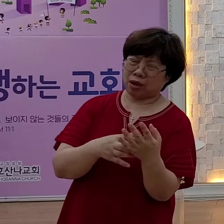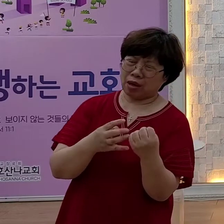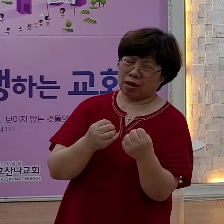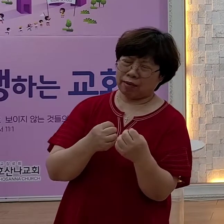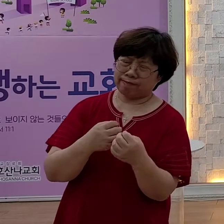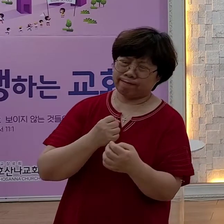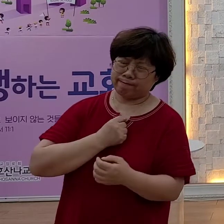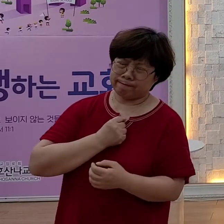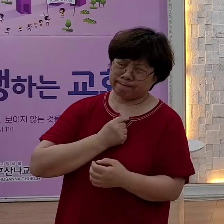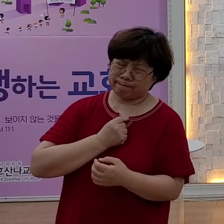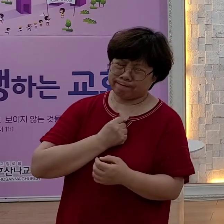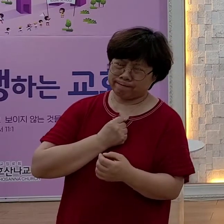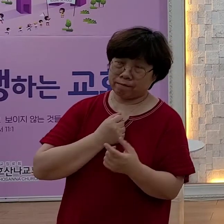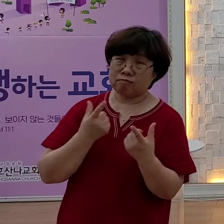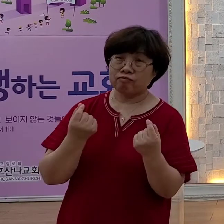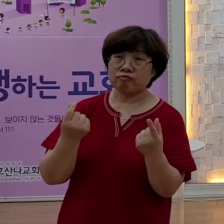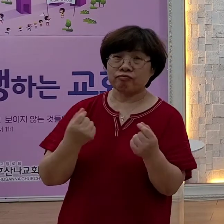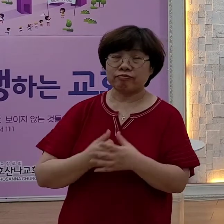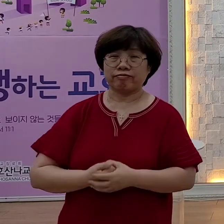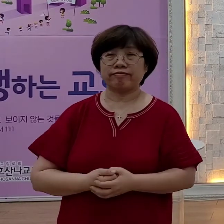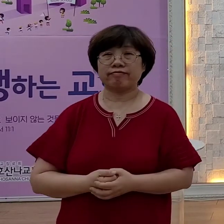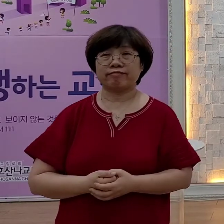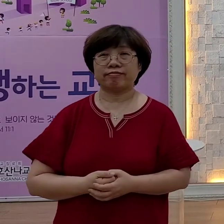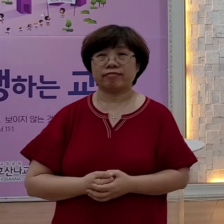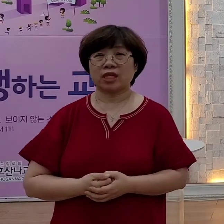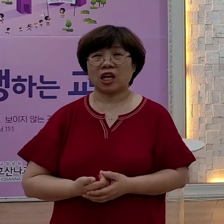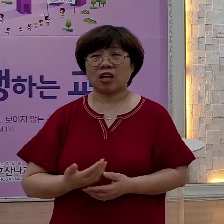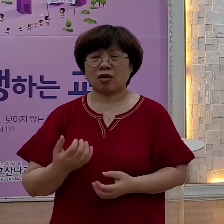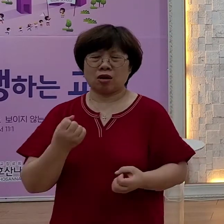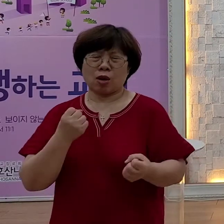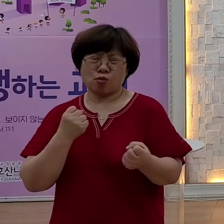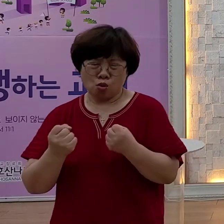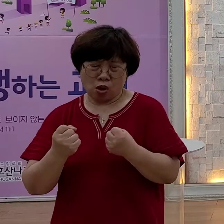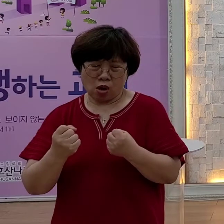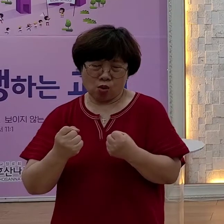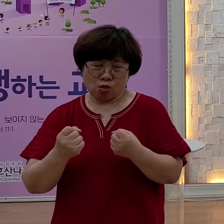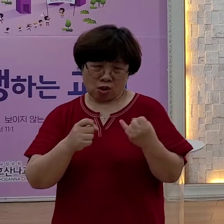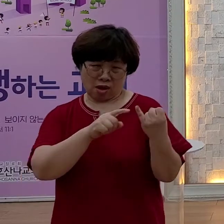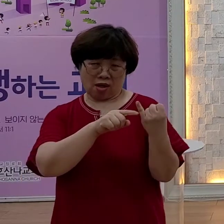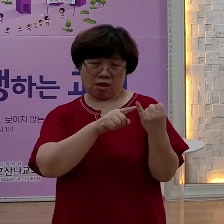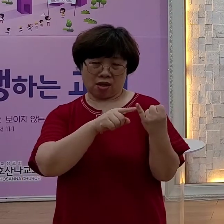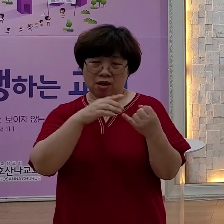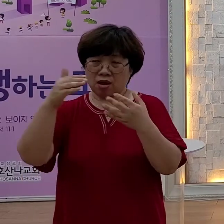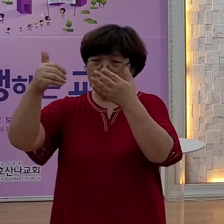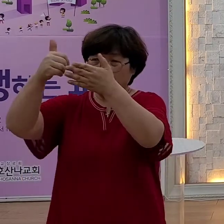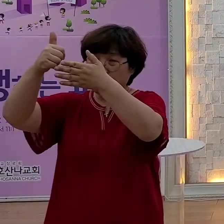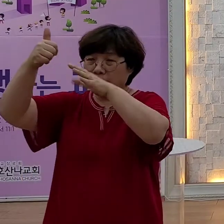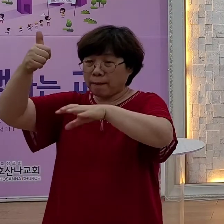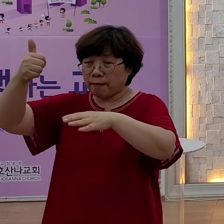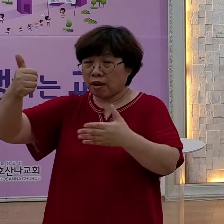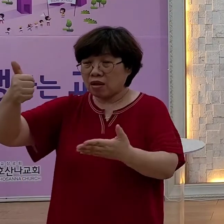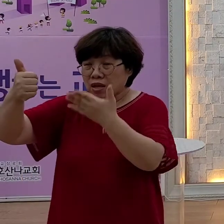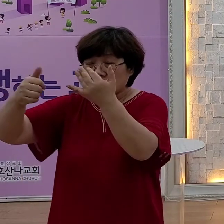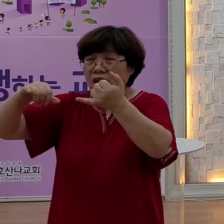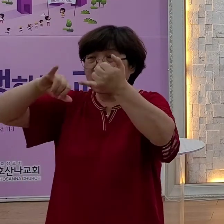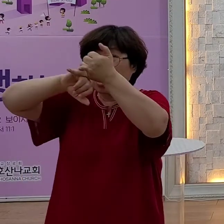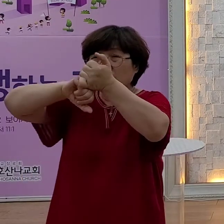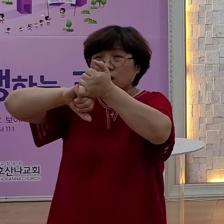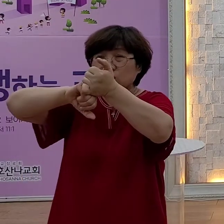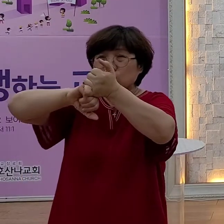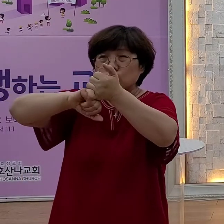이런저런 마음이 들지 않았을까. 여러분, 그럼에도 불구하고 한나는 하나님께 약속했던 그